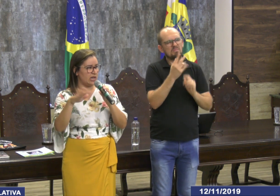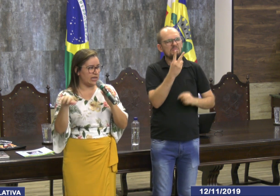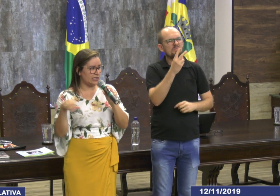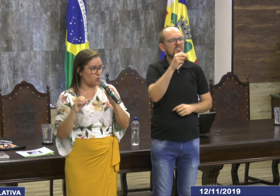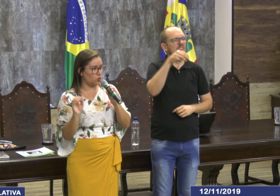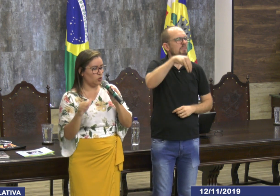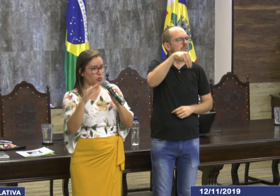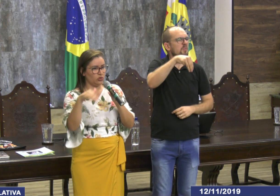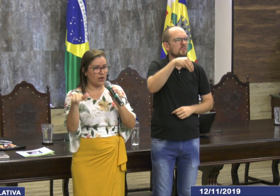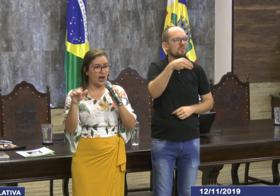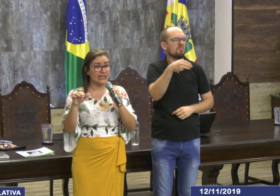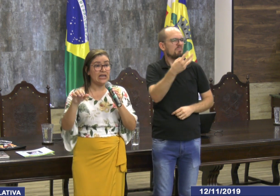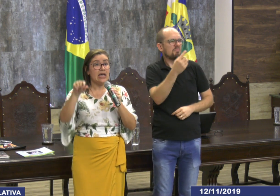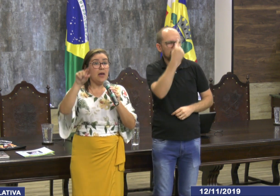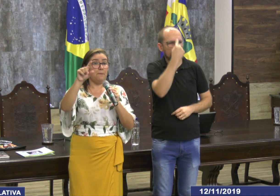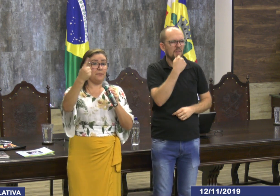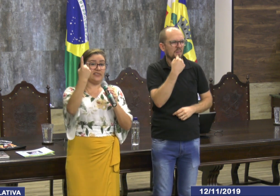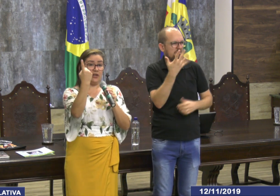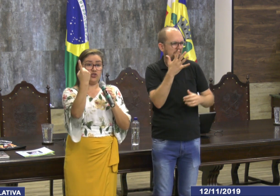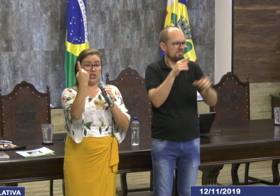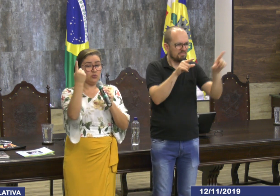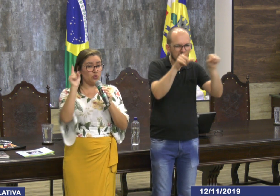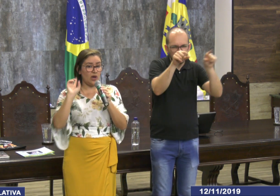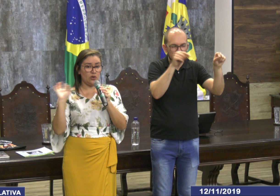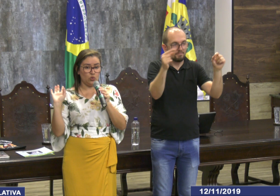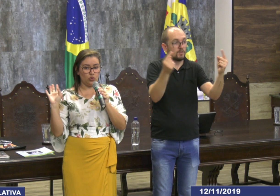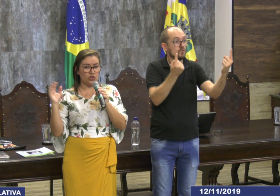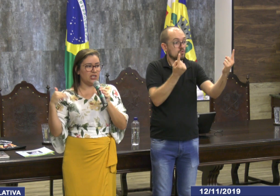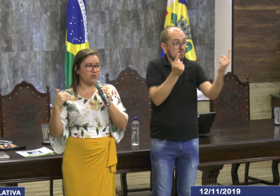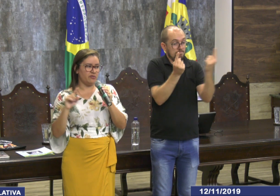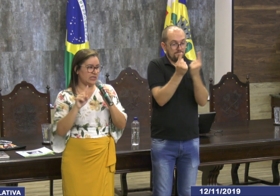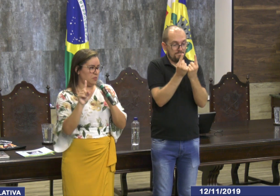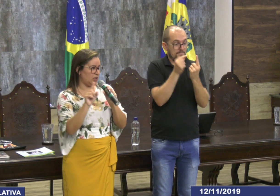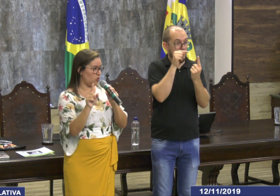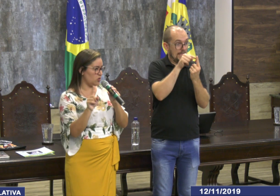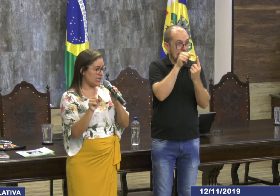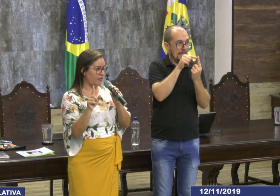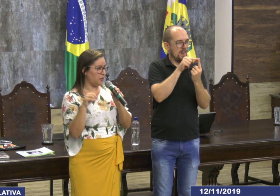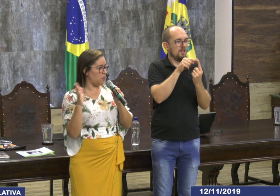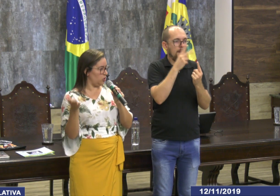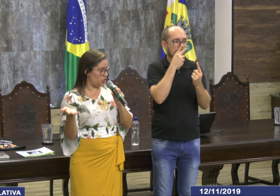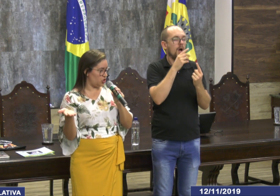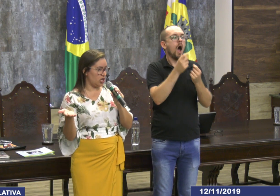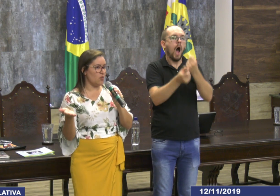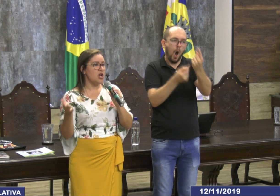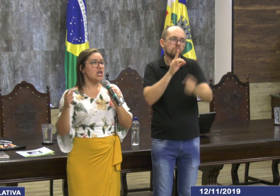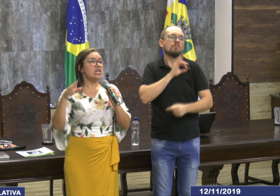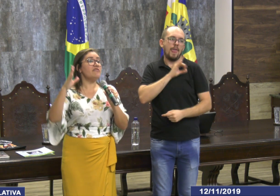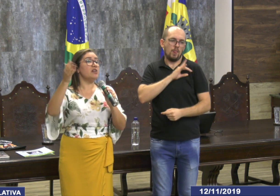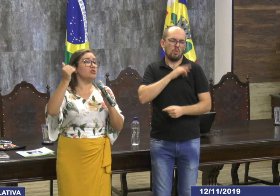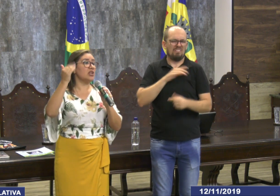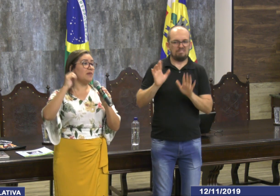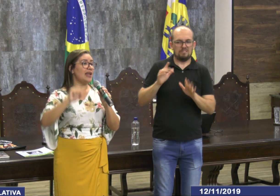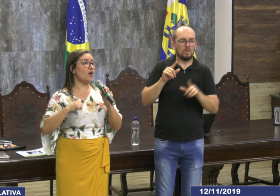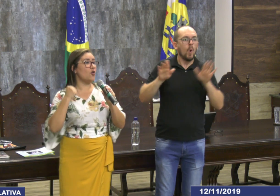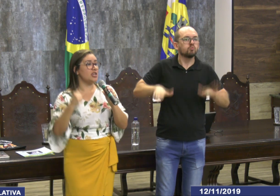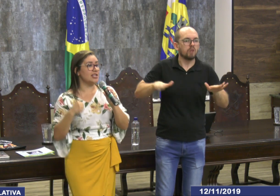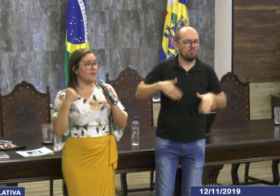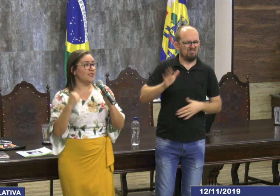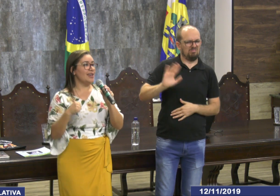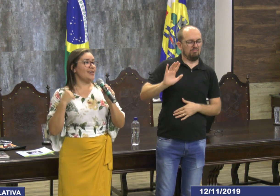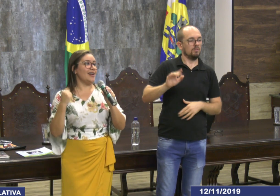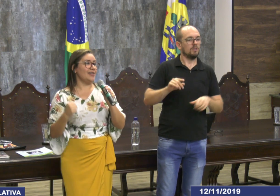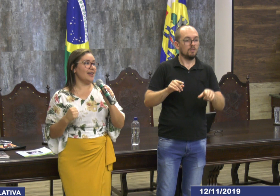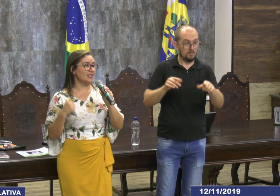minutinhos de recreação com todo mundo na quadra. Selecionamos um aluno que não tivesse medo do Gustavo, porque muitos tinham, e vamos trabalhar a